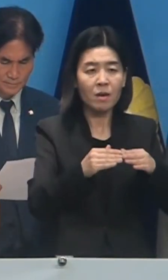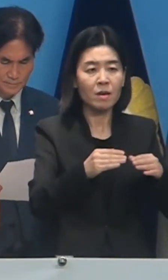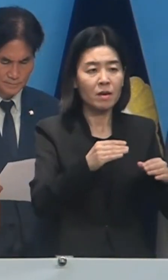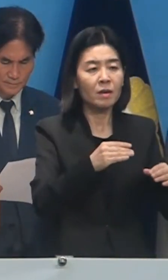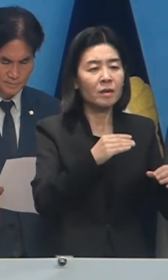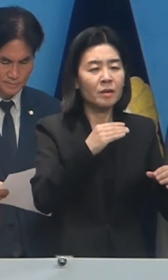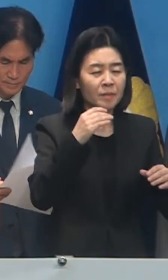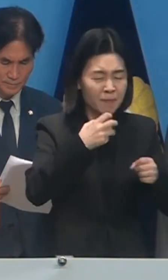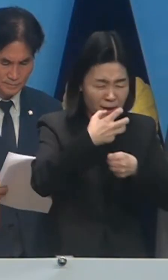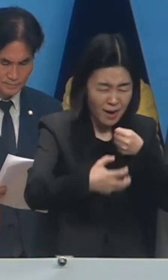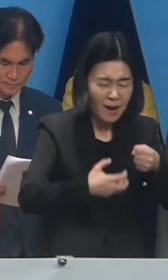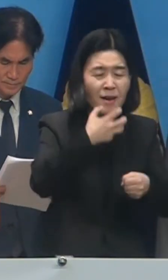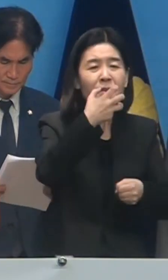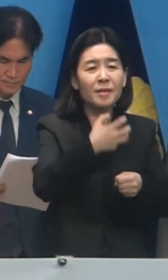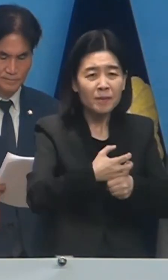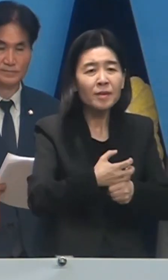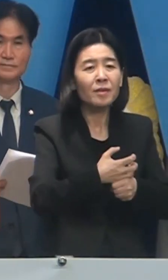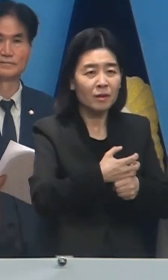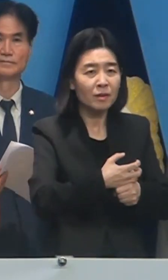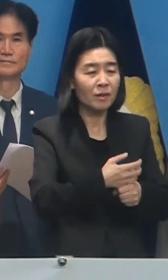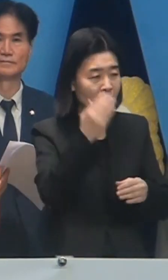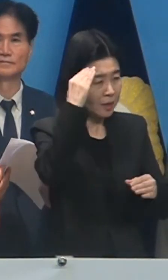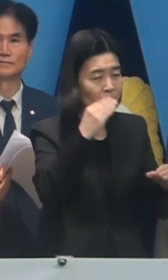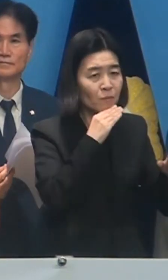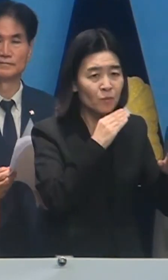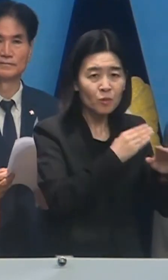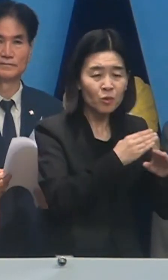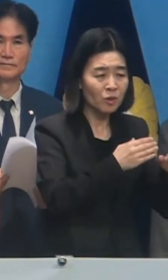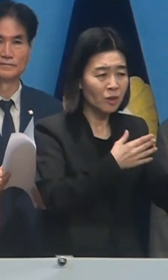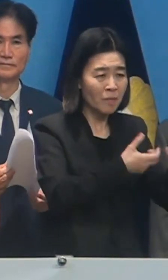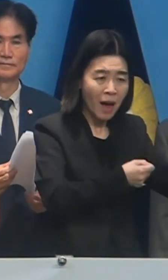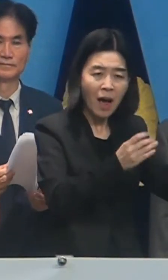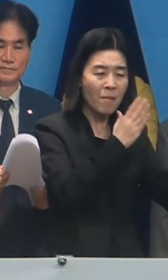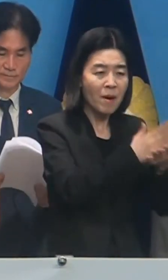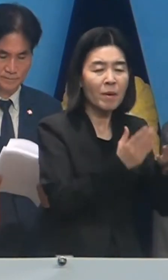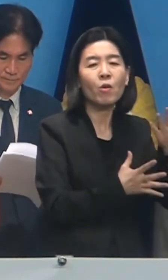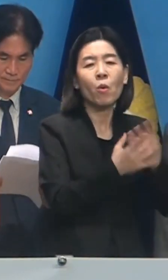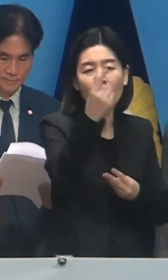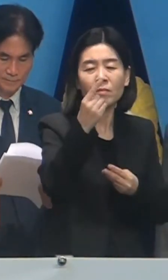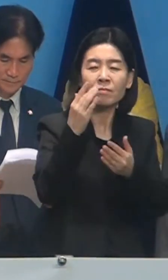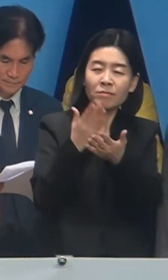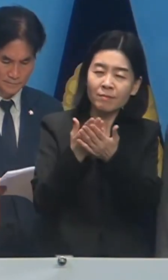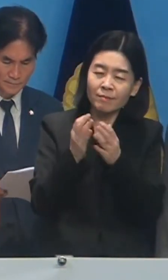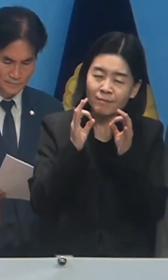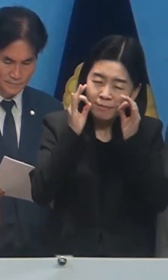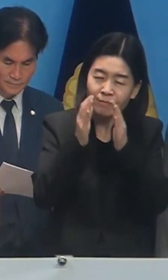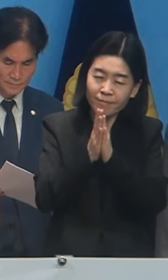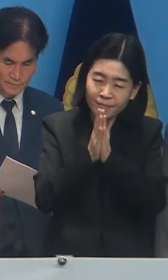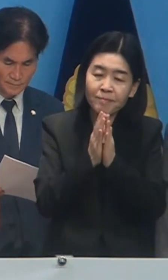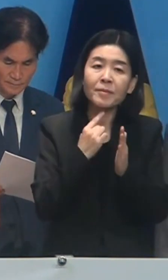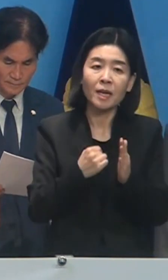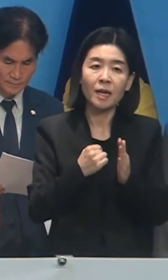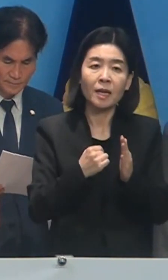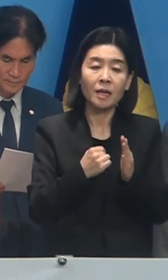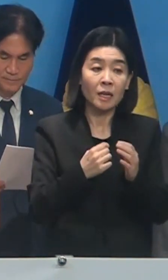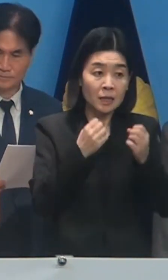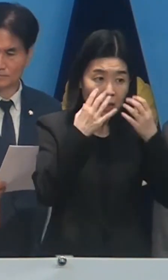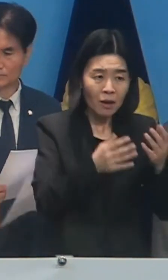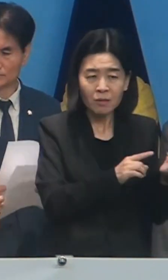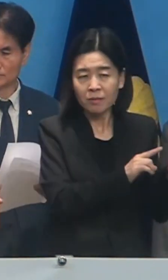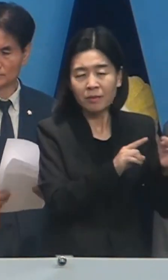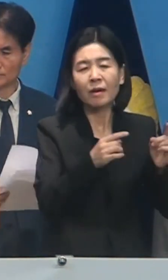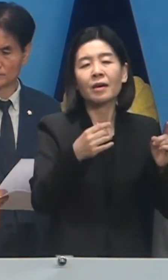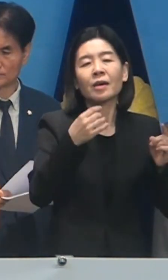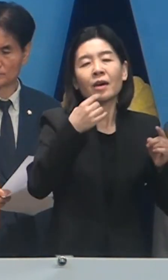매일 새벽마다 통일을 달라고 애타게 기도해 왔습니다. 불씨를 살리기도 쉽지 않지만 윤